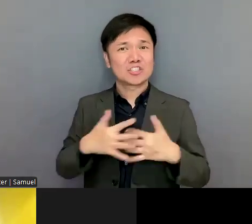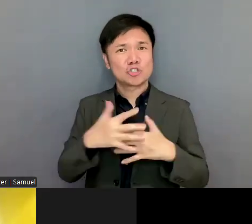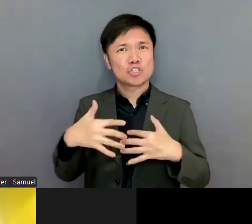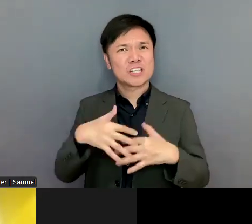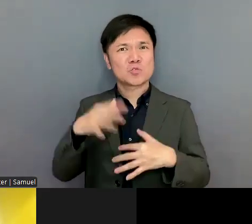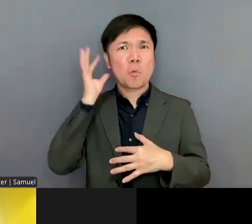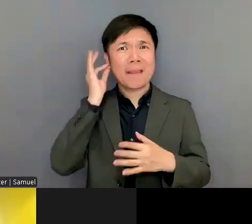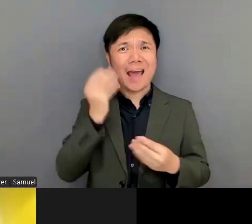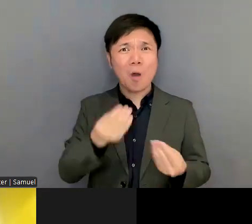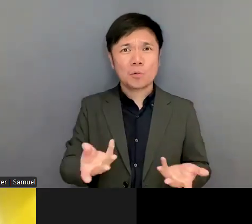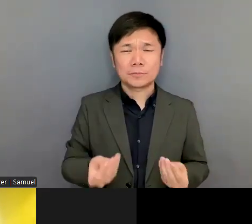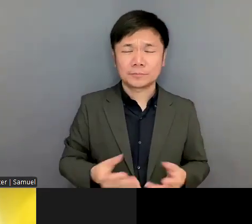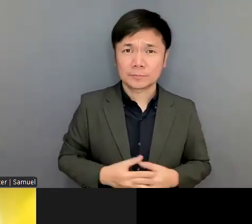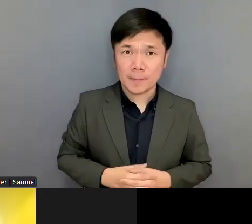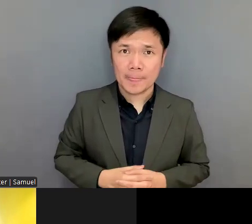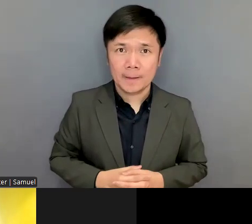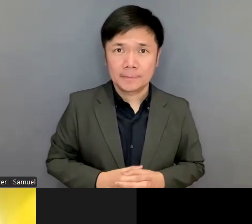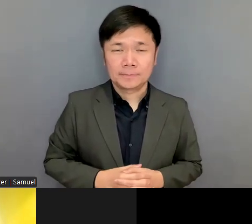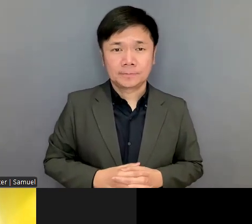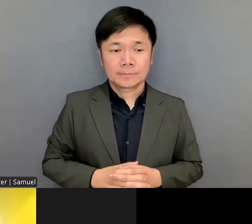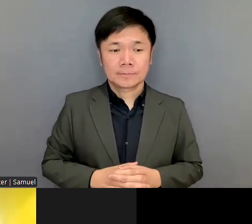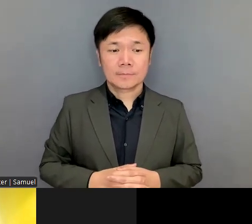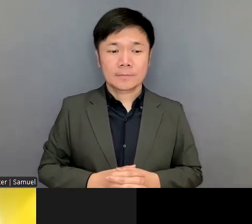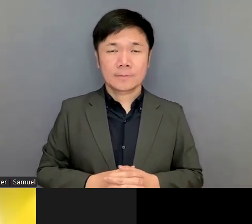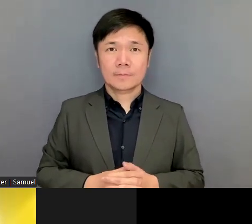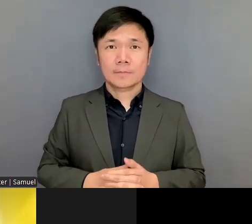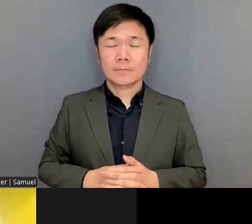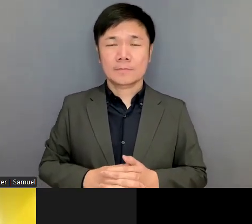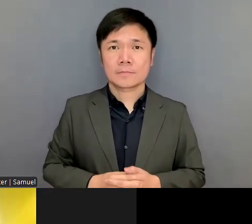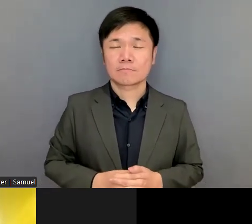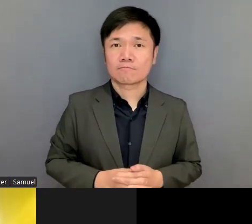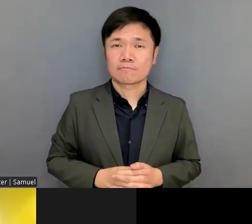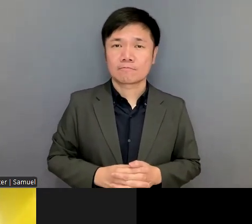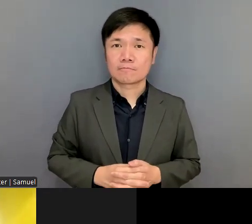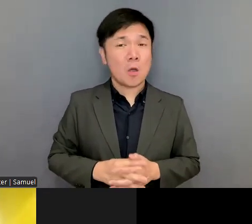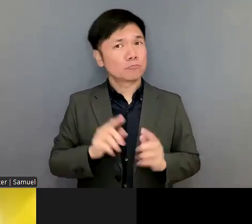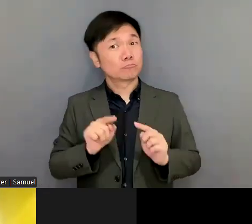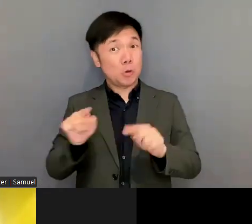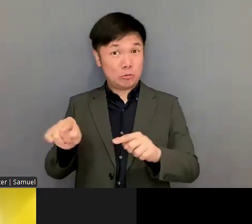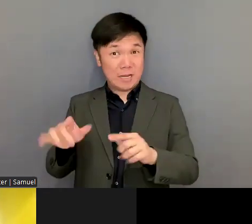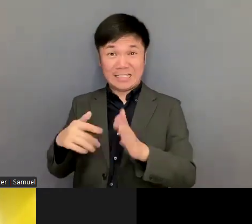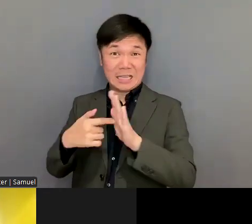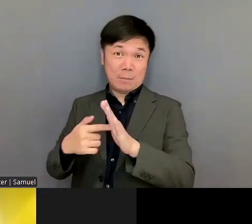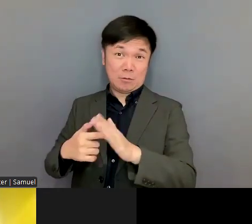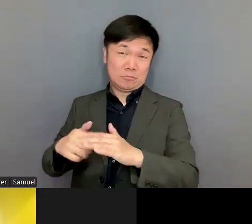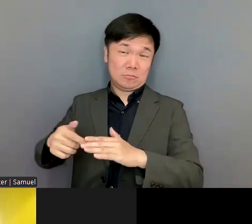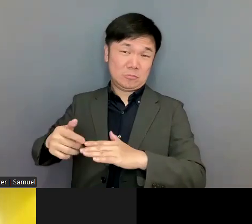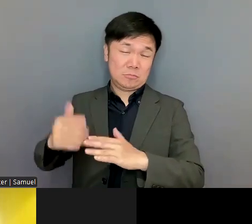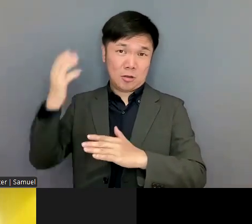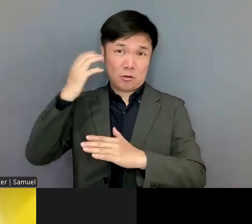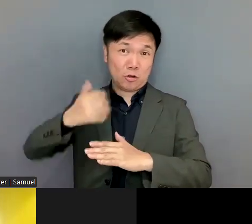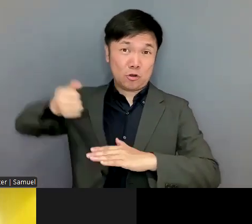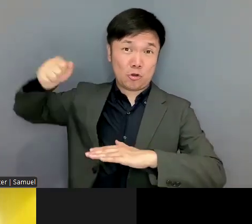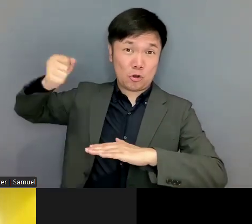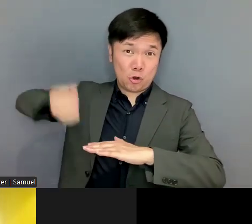día who todavía comes tiene to limitados los ajustes de los who goes procedimientos to court, que realmente podrían ayudar a que esta there are persona some